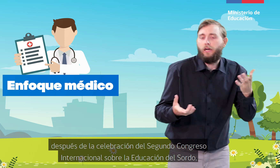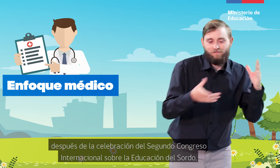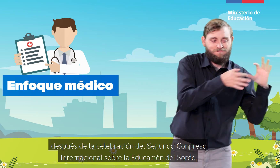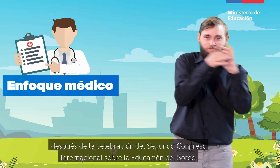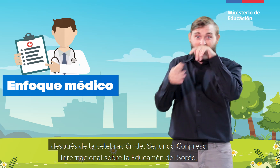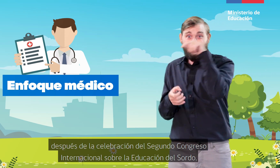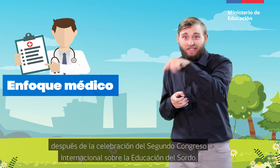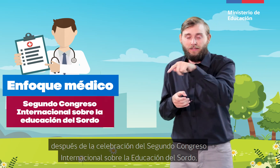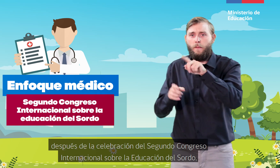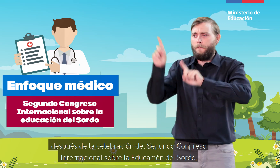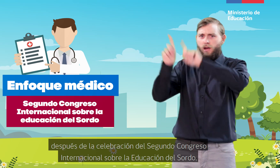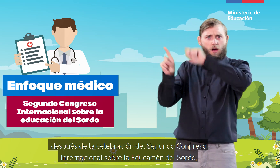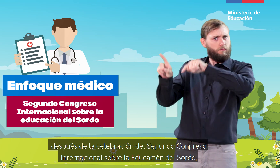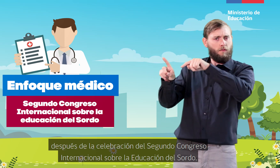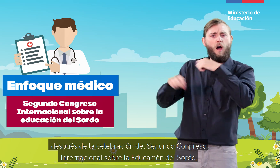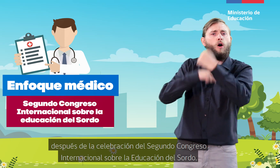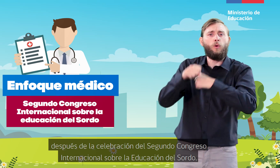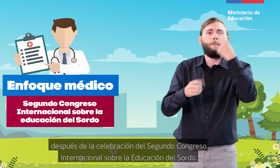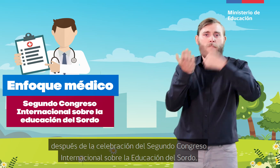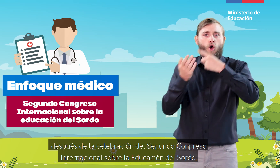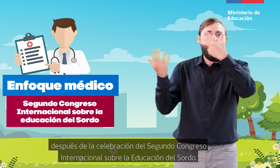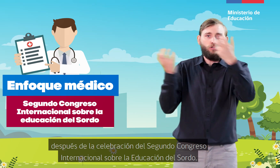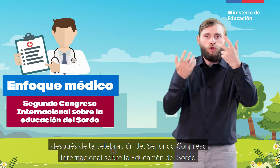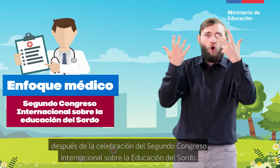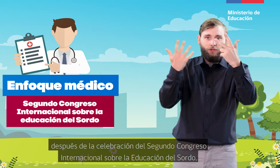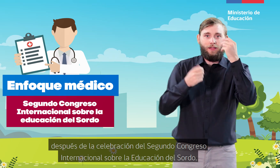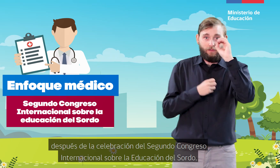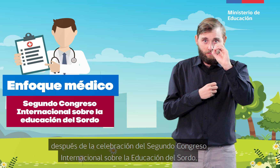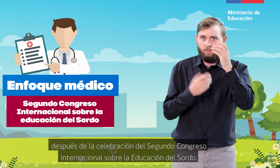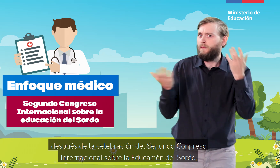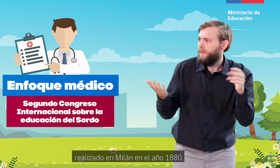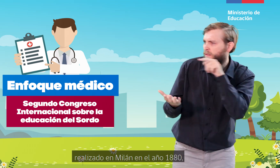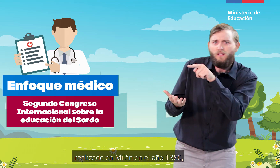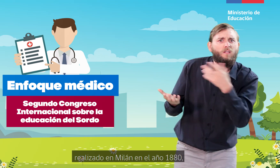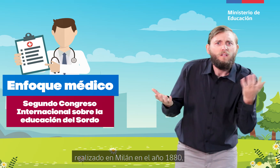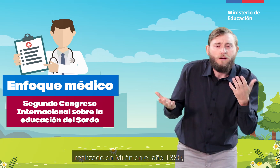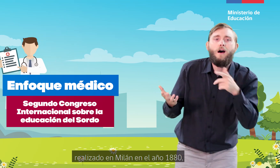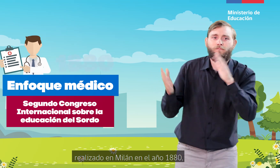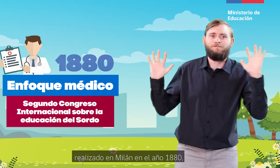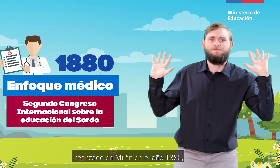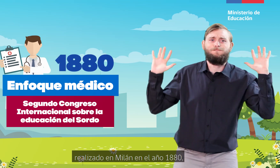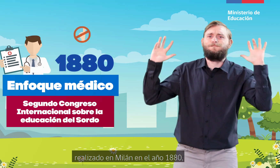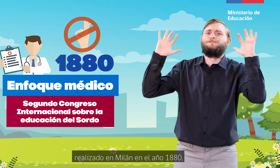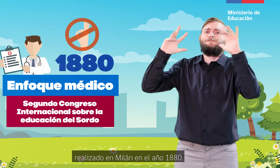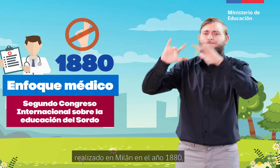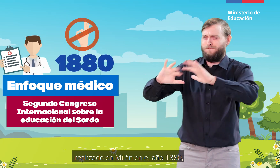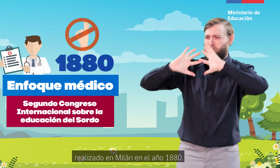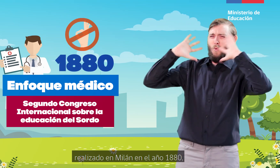de la celebración del Segundo Congreso Internacional sobre la Educación del Sordo realizado en Milán en el año